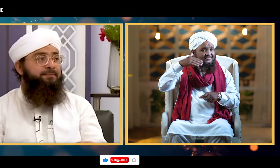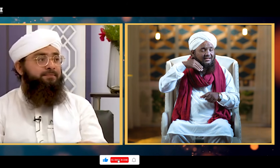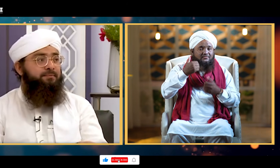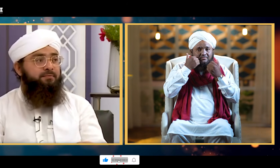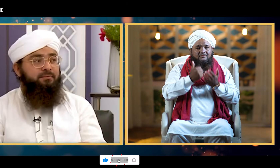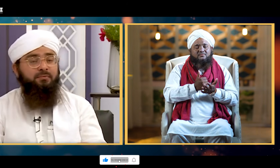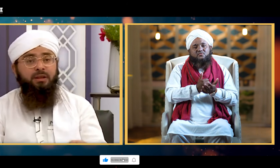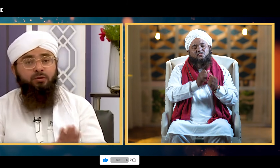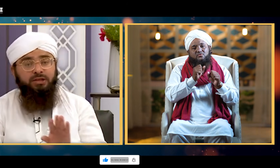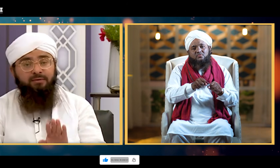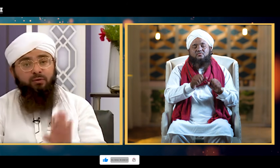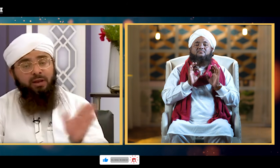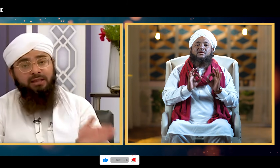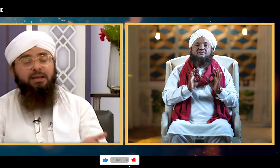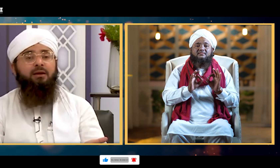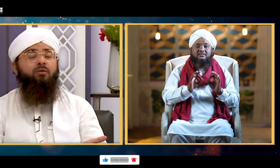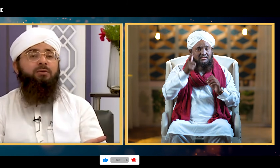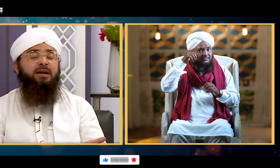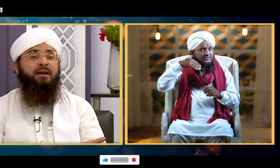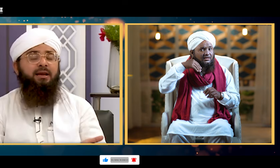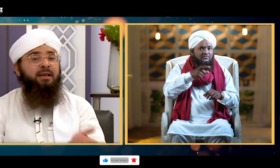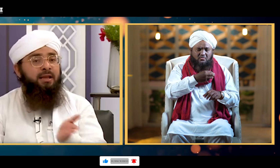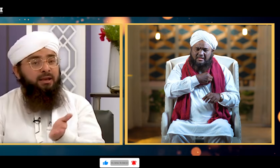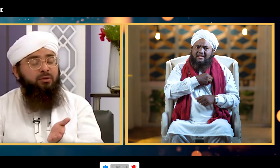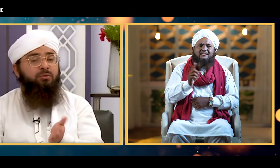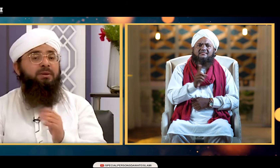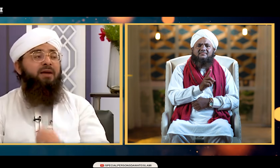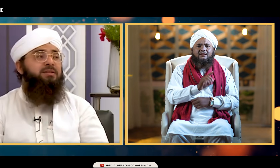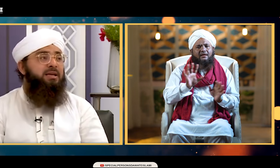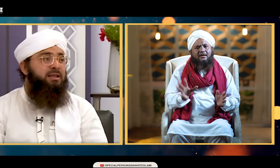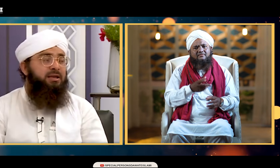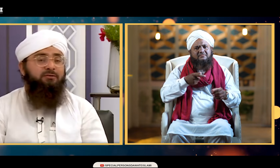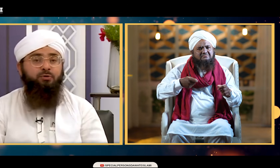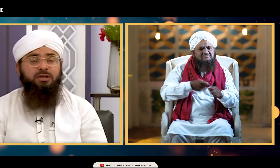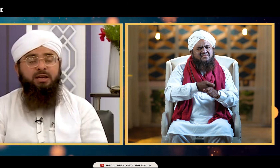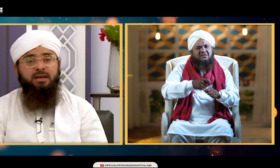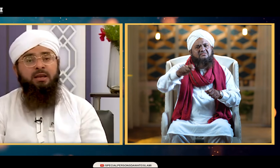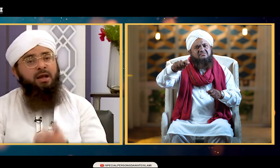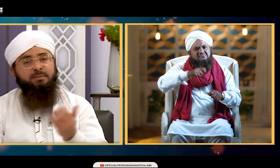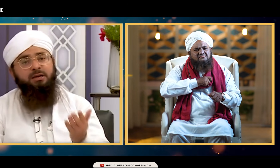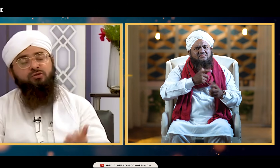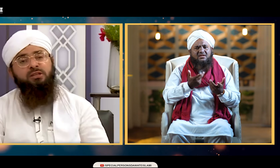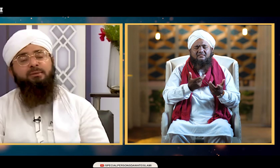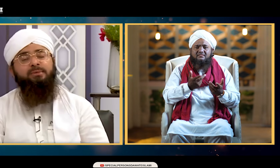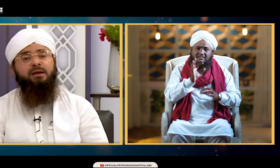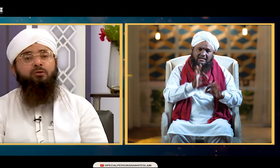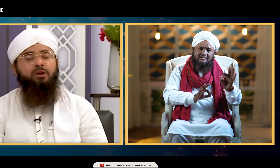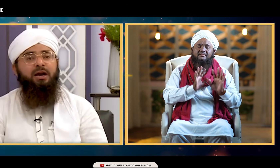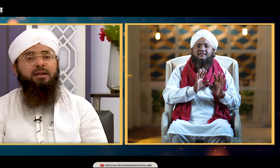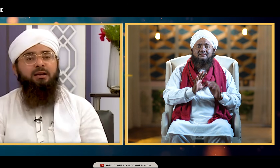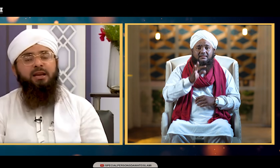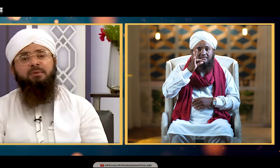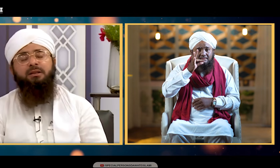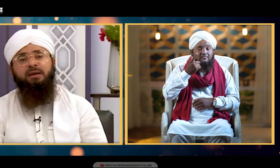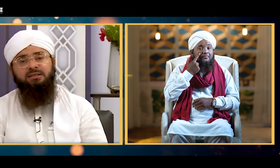دو۔ تو جانور کو راحت دینے کا حکم دیا گیا ہے، یہ تو بلا وجہ کی تکلیف پہنچانا ہے۔ امیر اہل سنت دامت برکاتہم